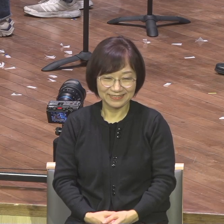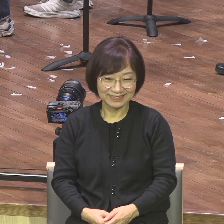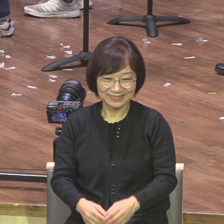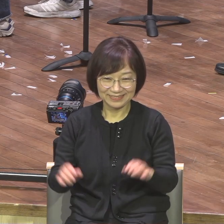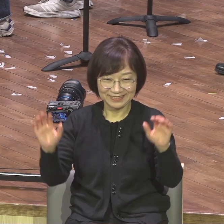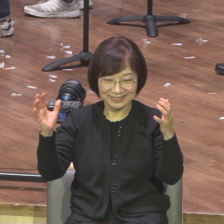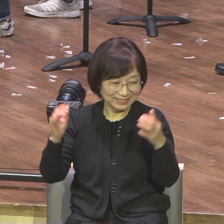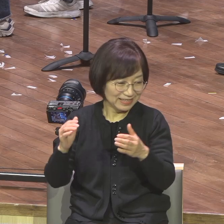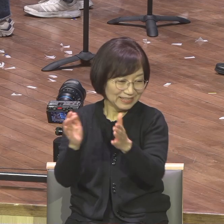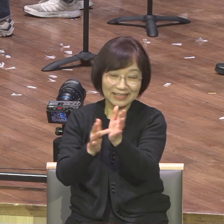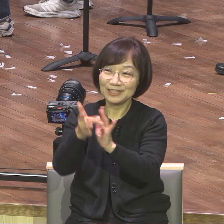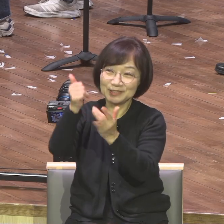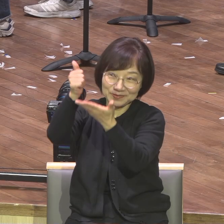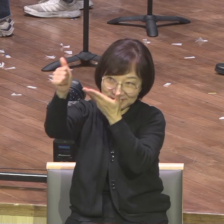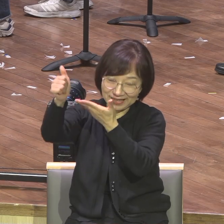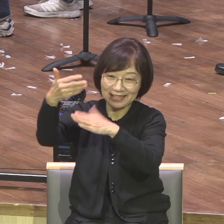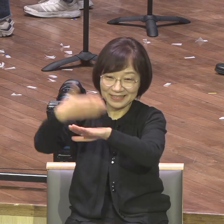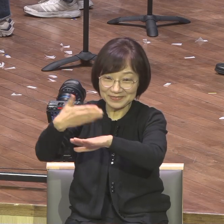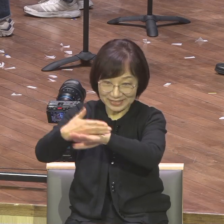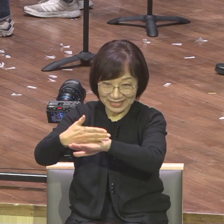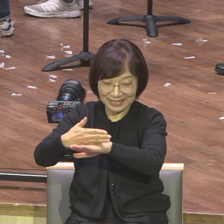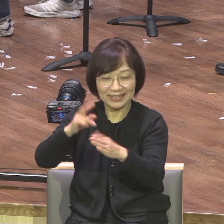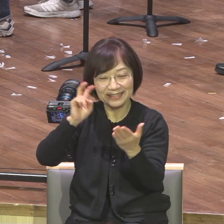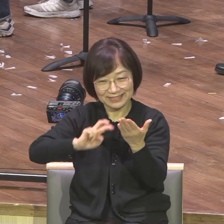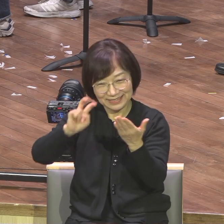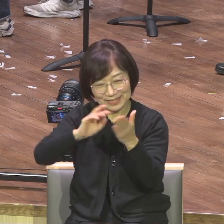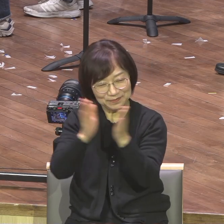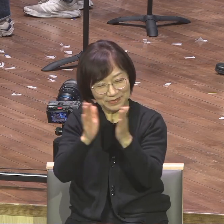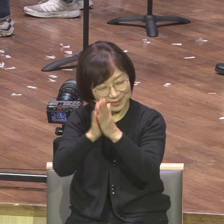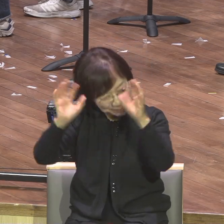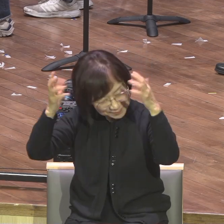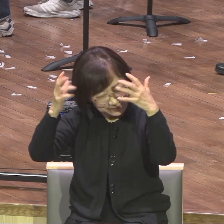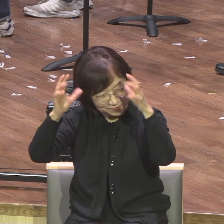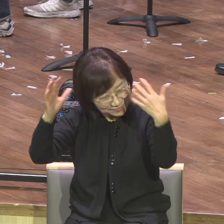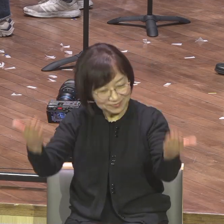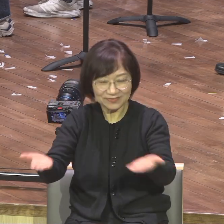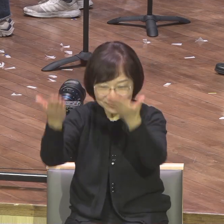네, 우리 예수님께 감사와 찬양의 영광의 박수 드리겠습니다.